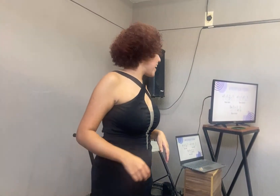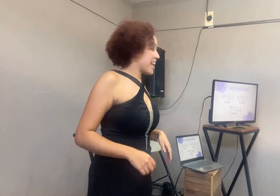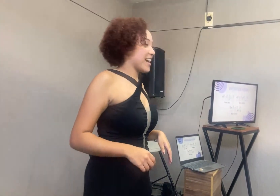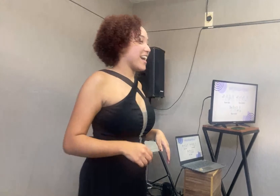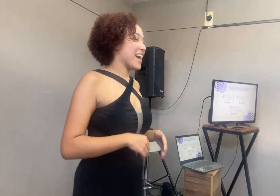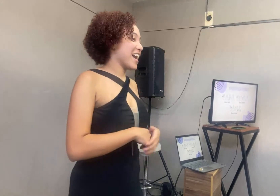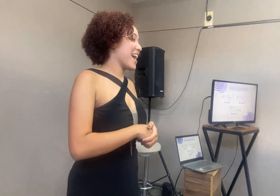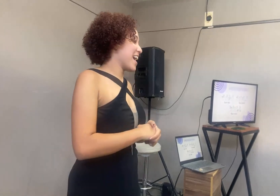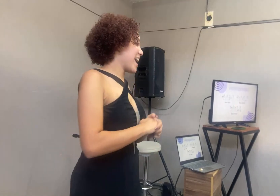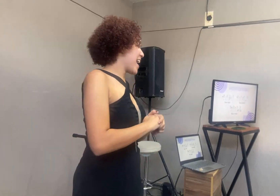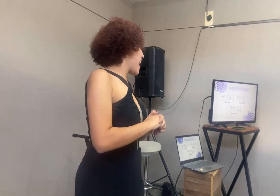nome também.